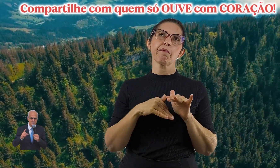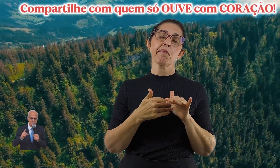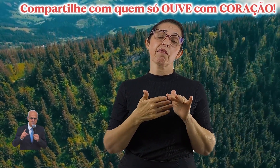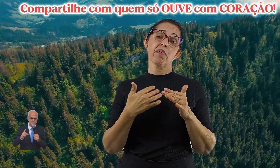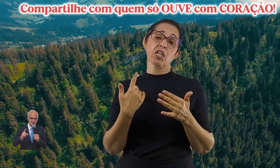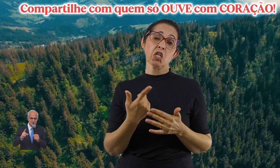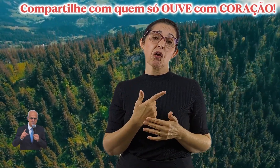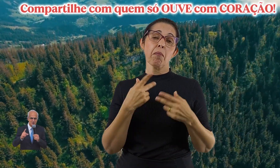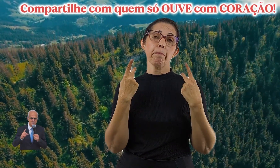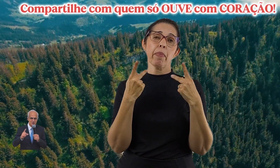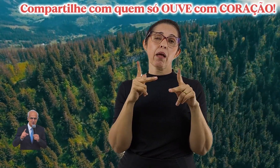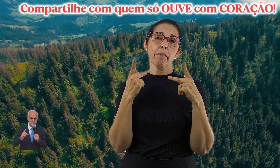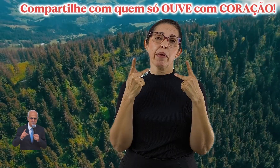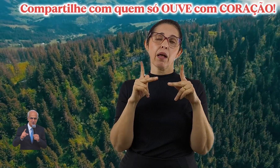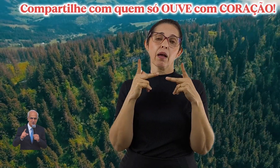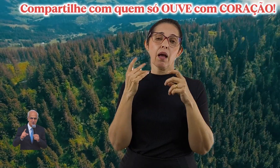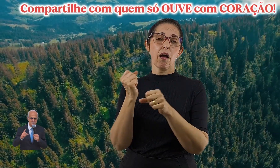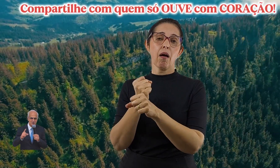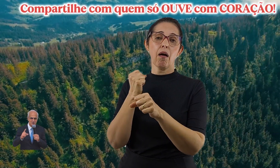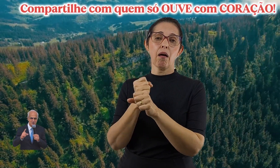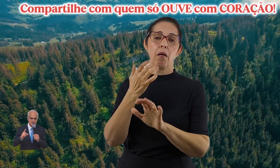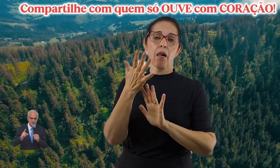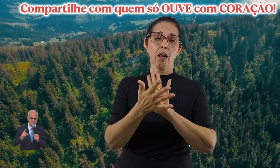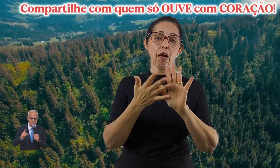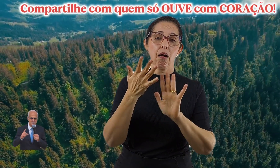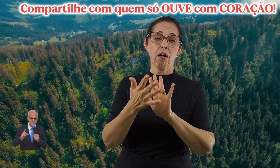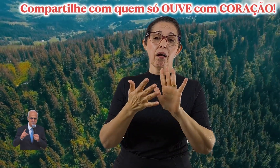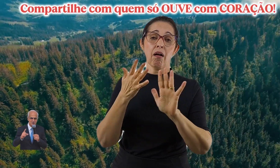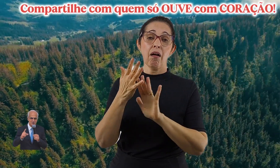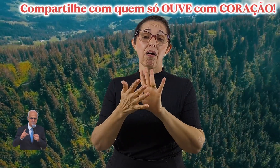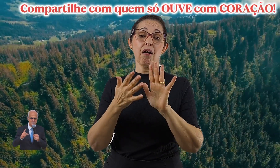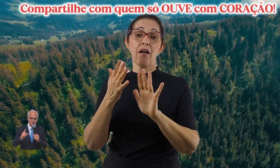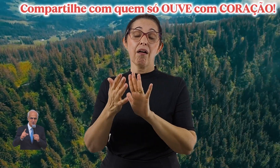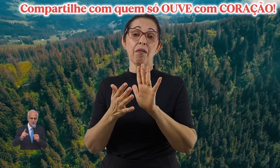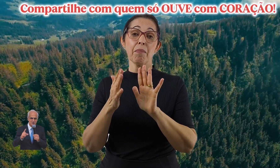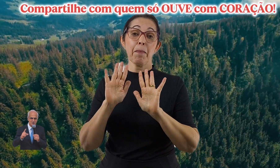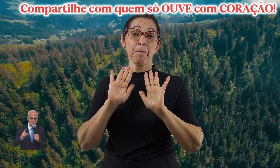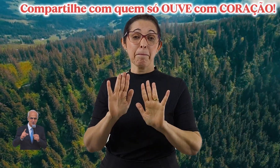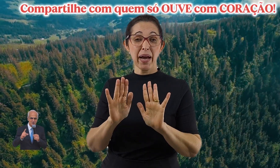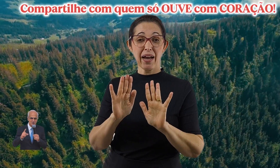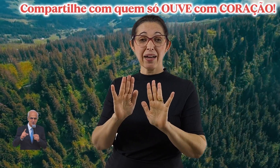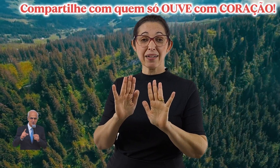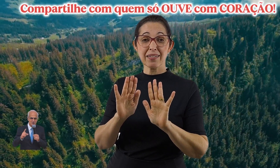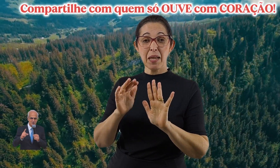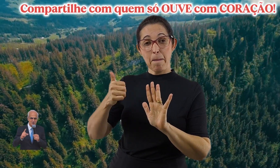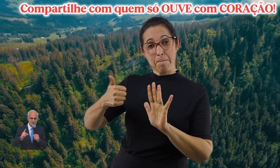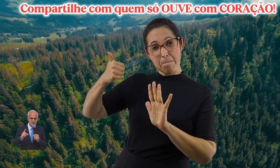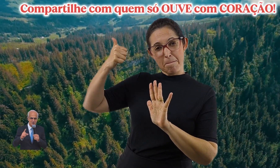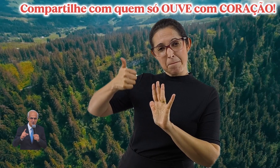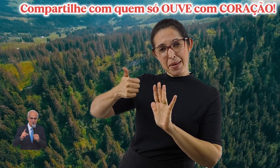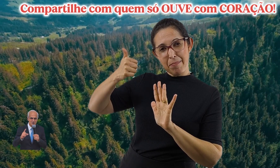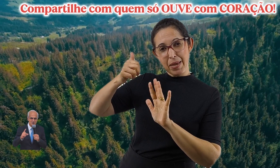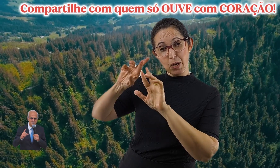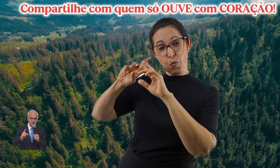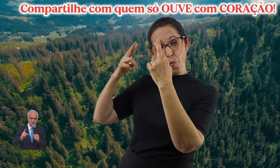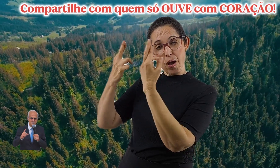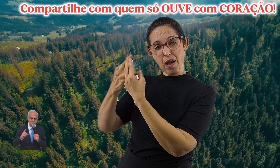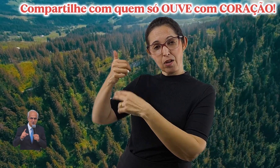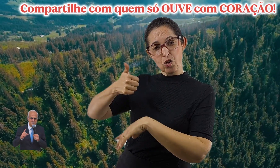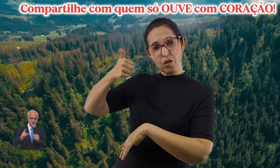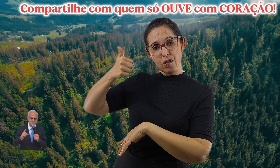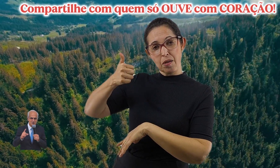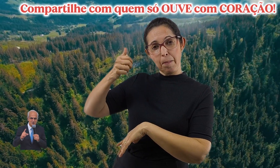falando de obra, e que nós não vivemos religião, mas se o reino de Deus não está em primeiro lugar, se o Senhor não é o